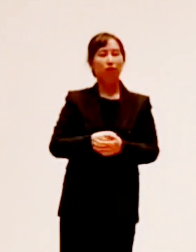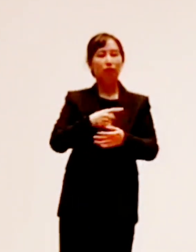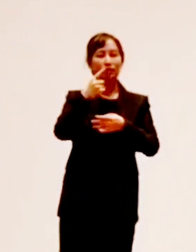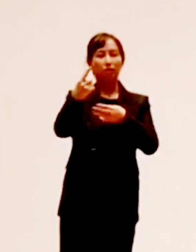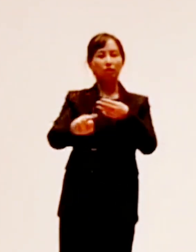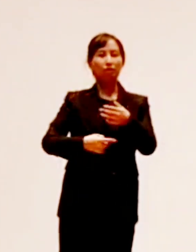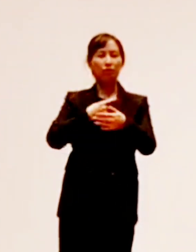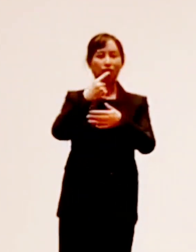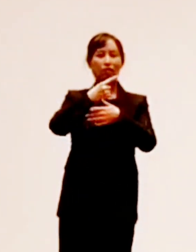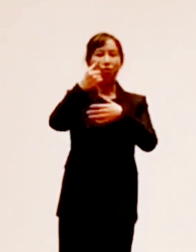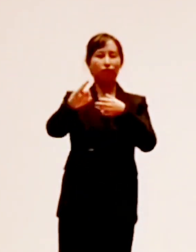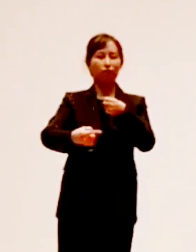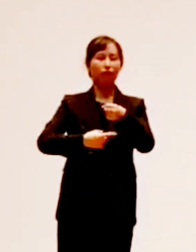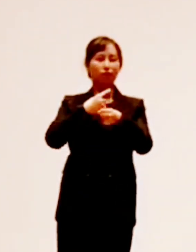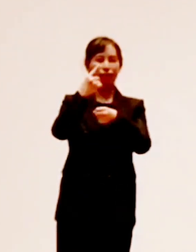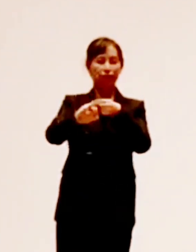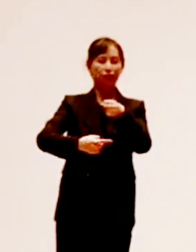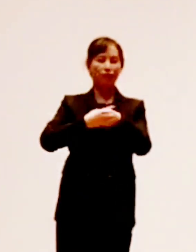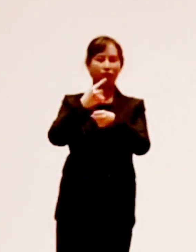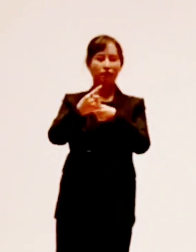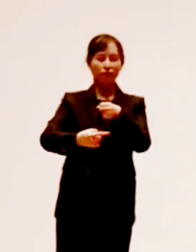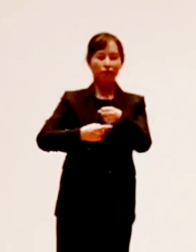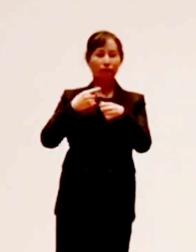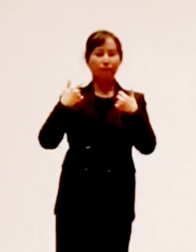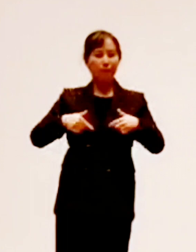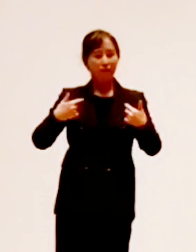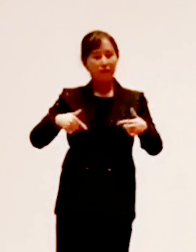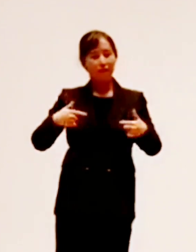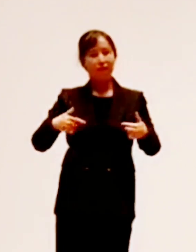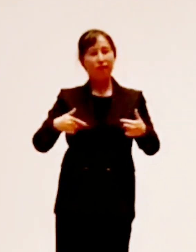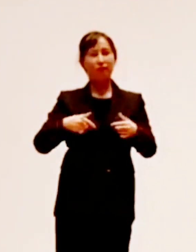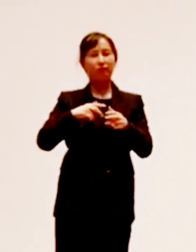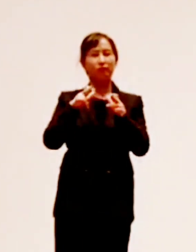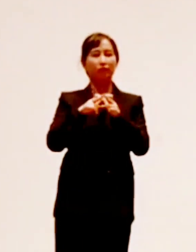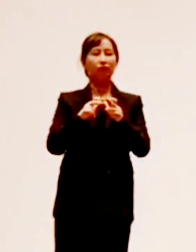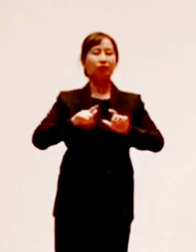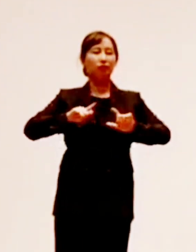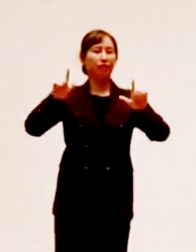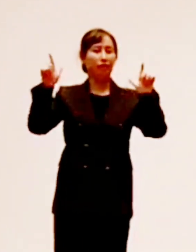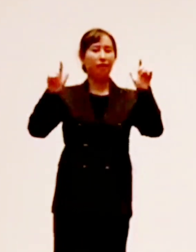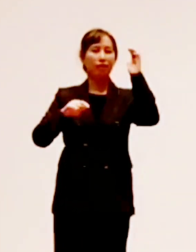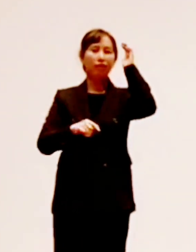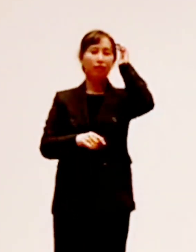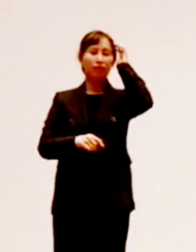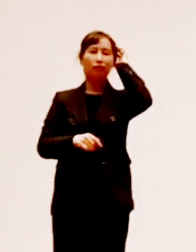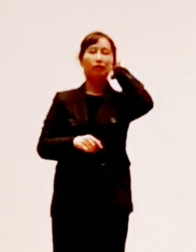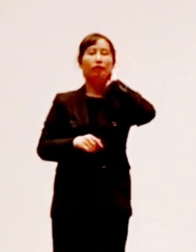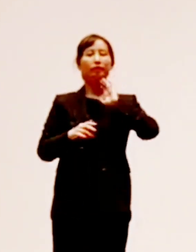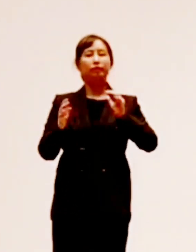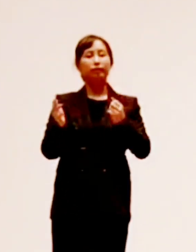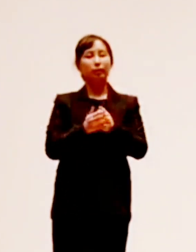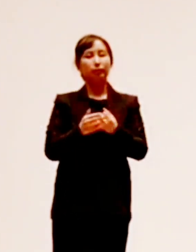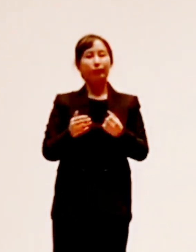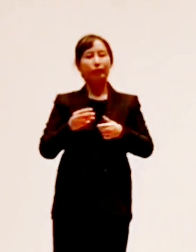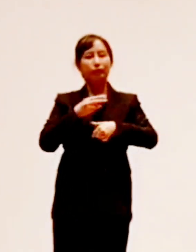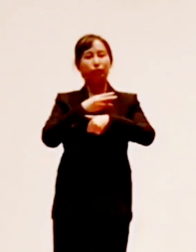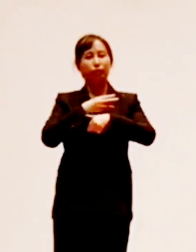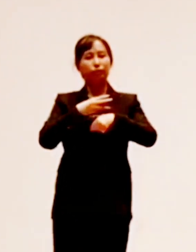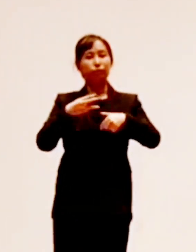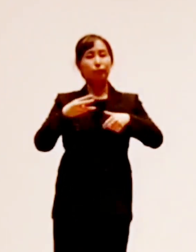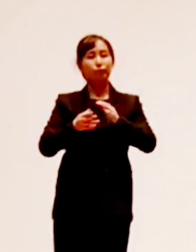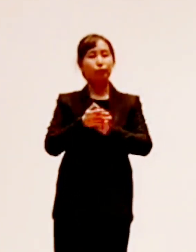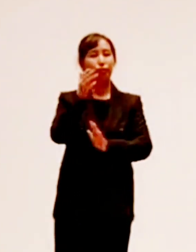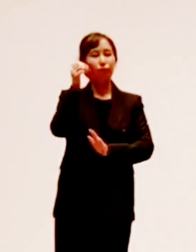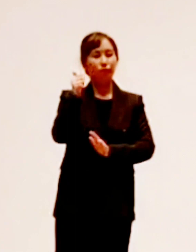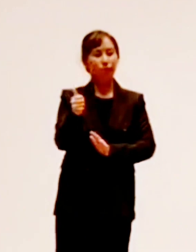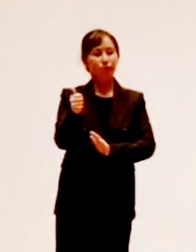1년 365일 매일 장애인들의 날입니다. 그래서 우리